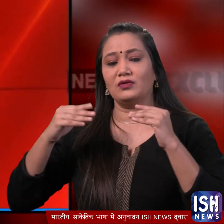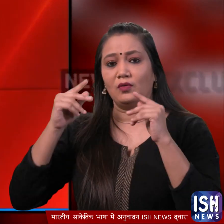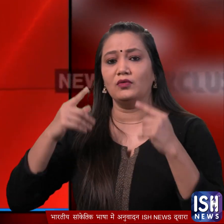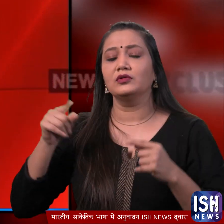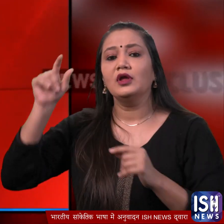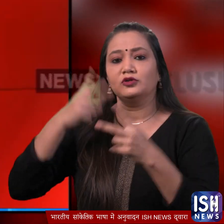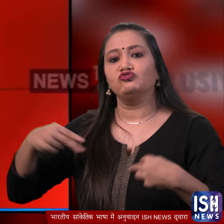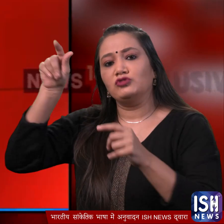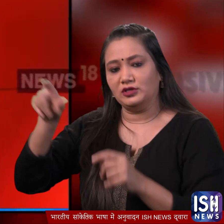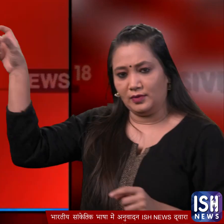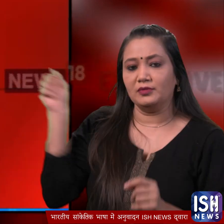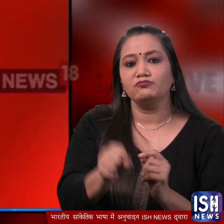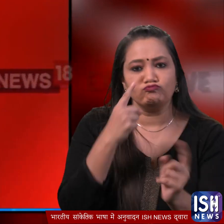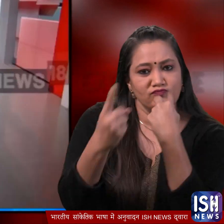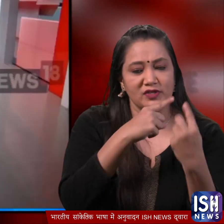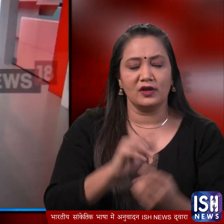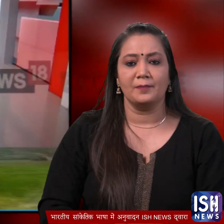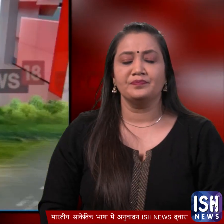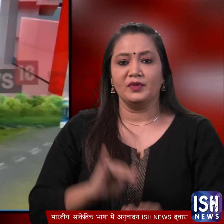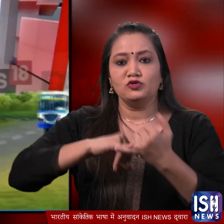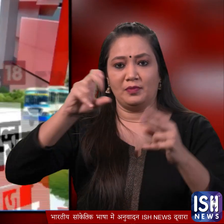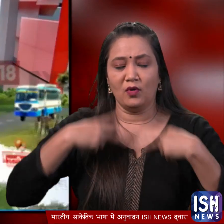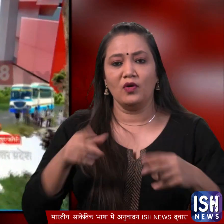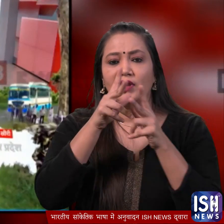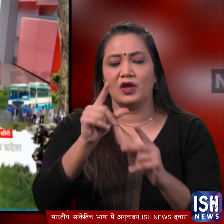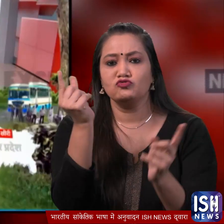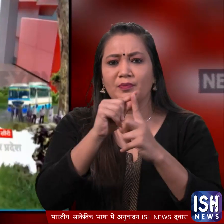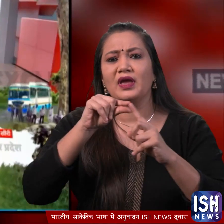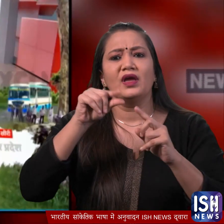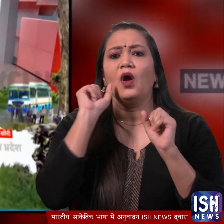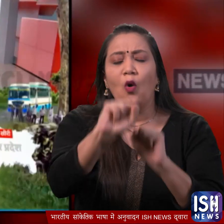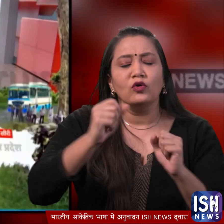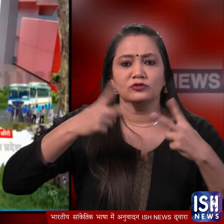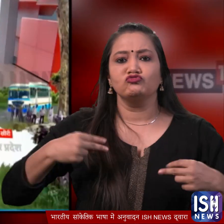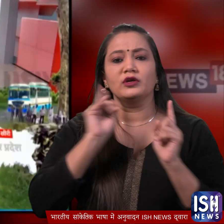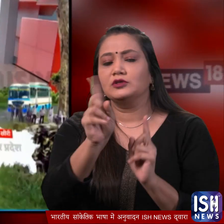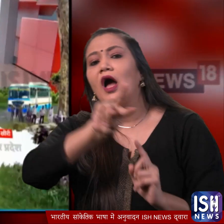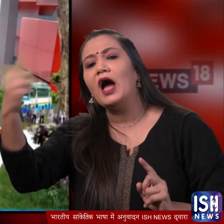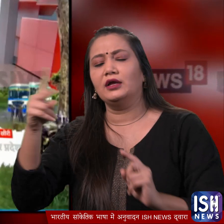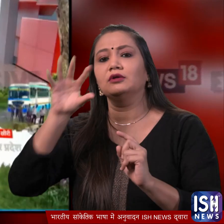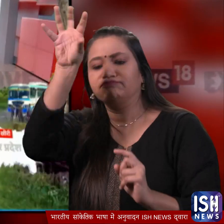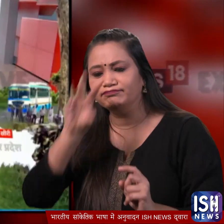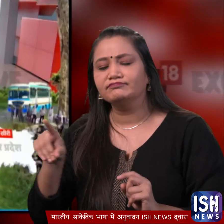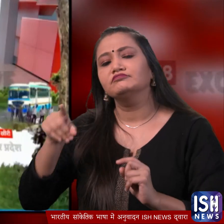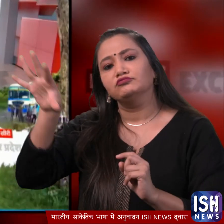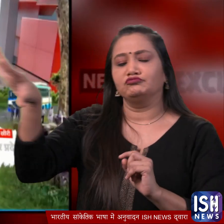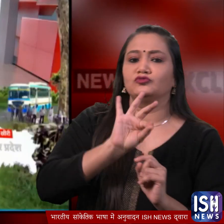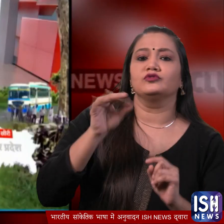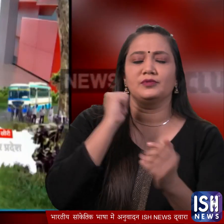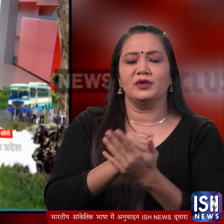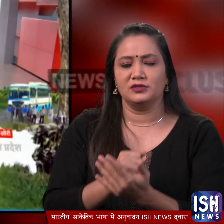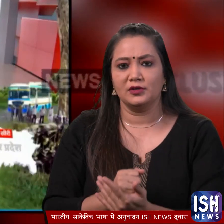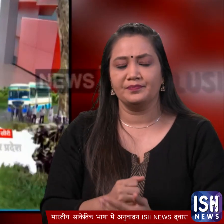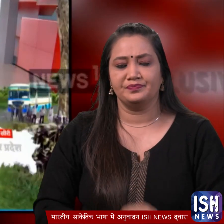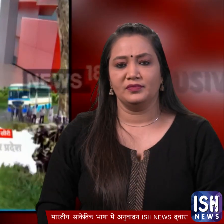जा सकती। सुनवाई के दौरान सुप्रीम कोर्ट ने सुझाव दिया कि इस मामले में यूपी के बाहर के हाईकोर्ट के रिटायर्ड जज से जांच की निगरानी होनी चाहिए, जिसके